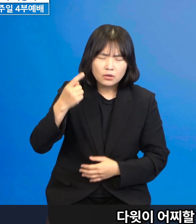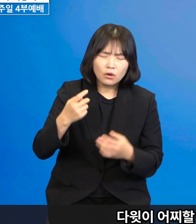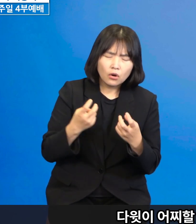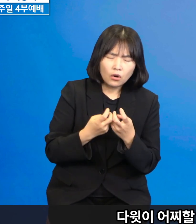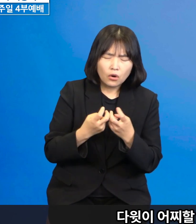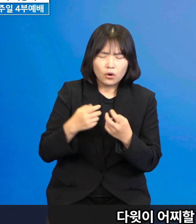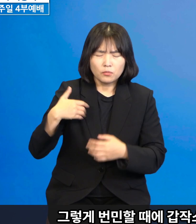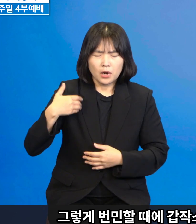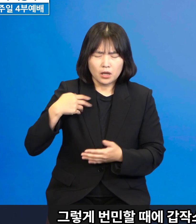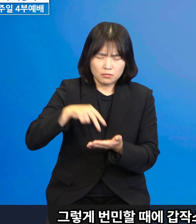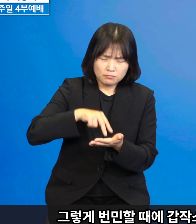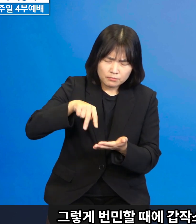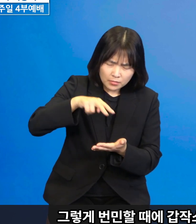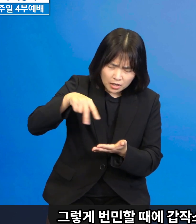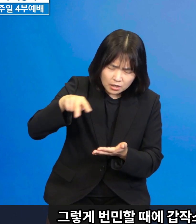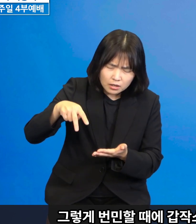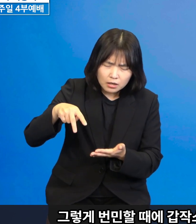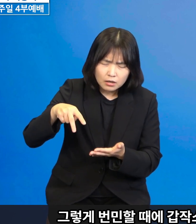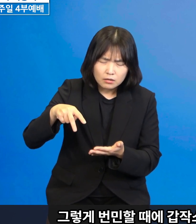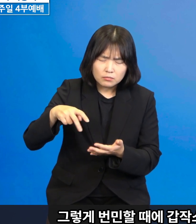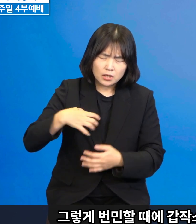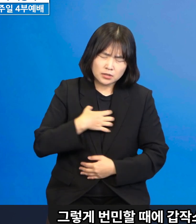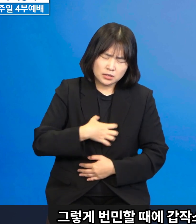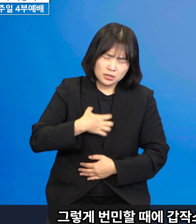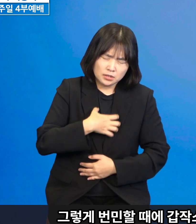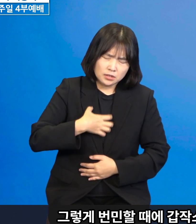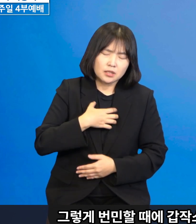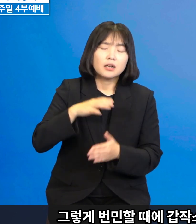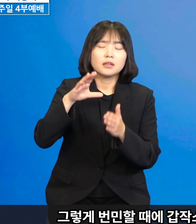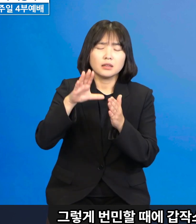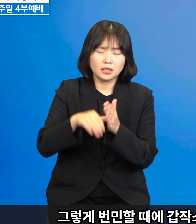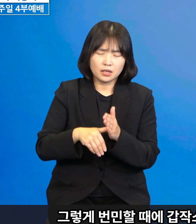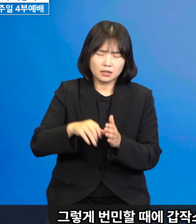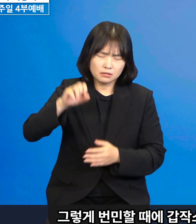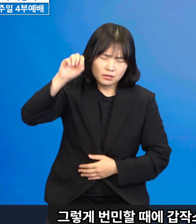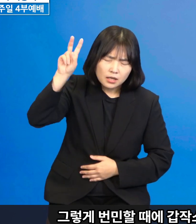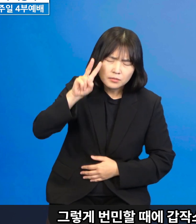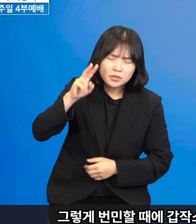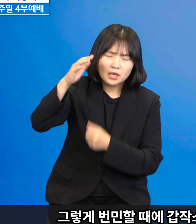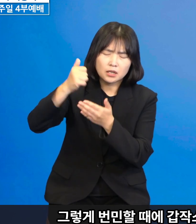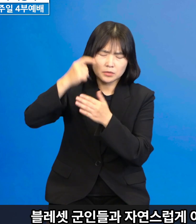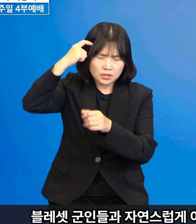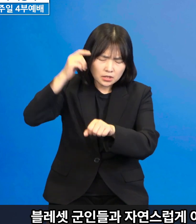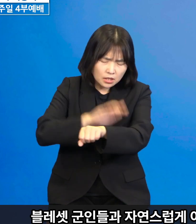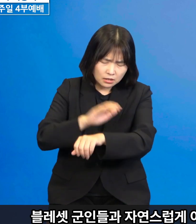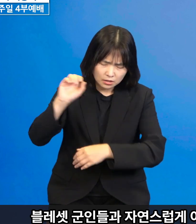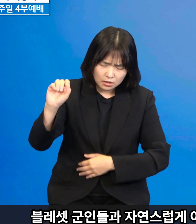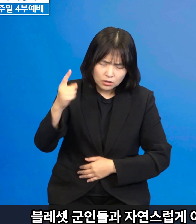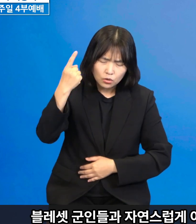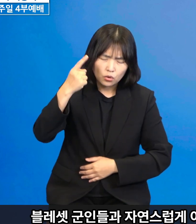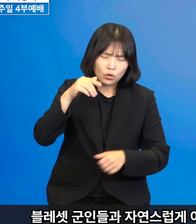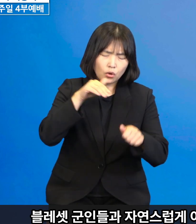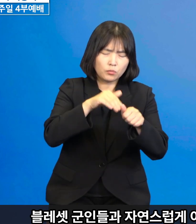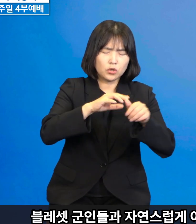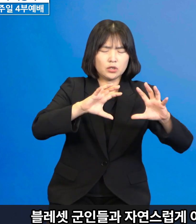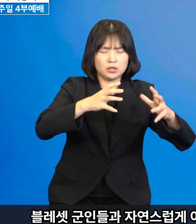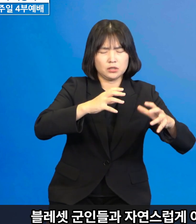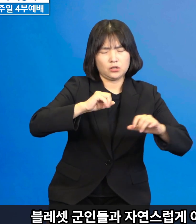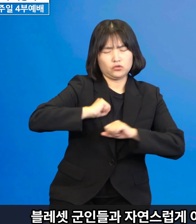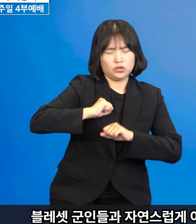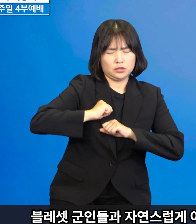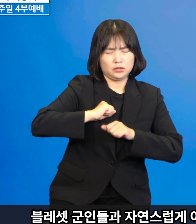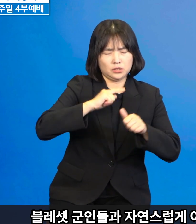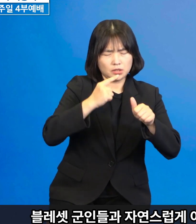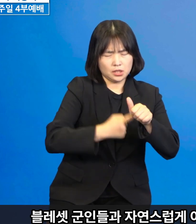몰라 방황하며 그렇게 번민할 때에 갑작스런 하나님의 지혜로 말미암아 블레셋 군인들과